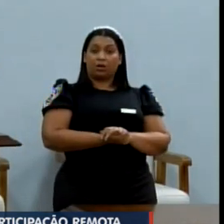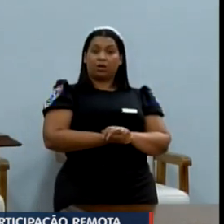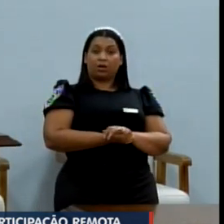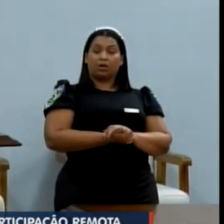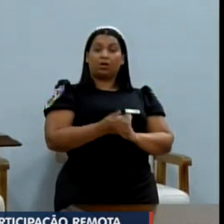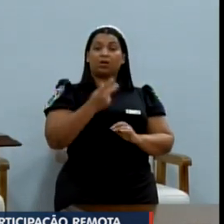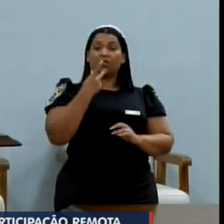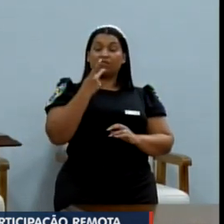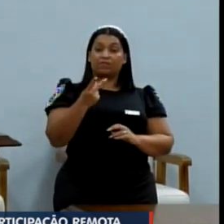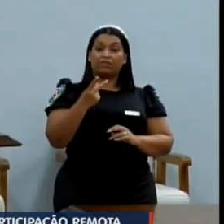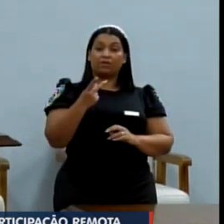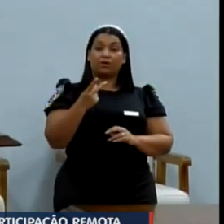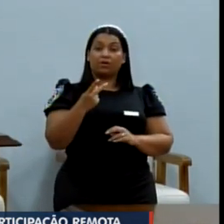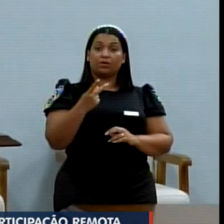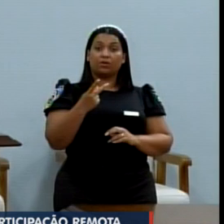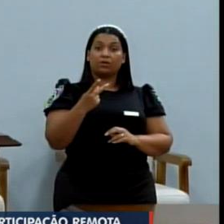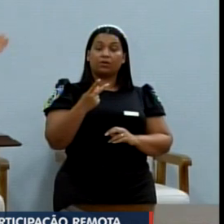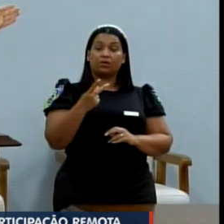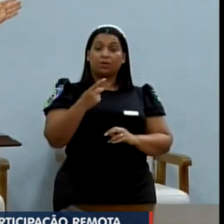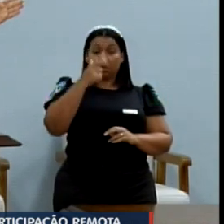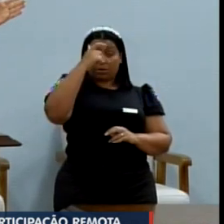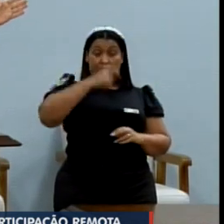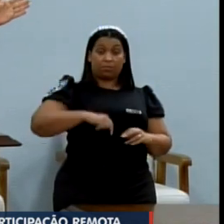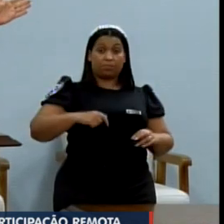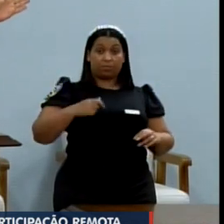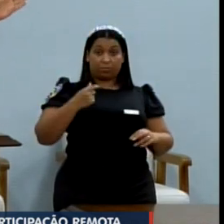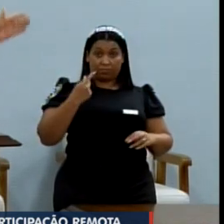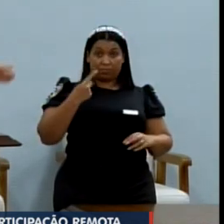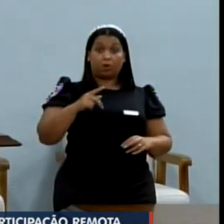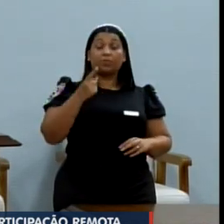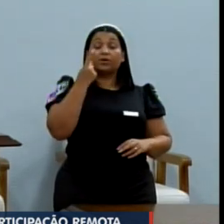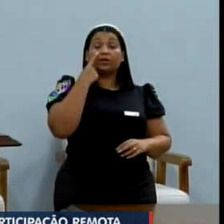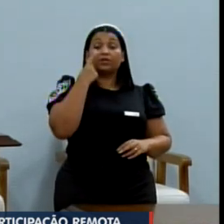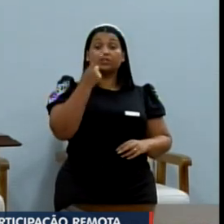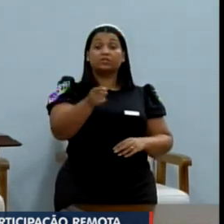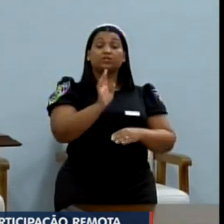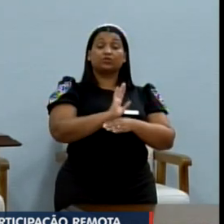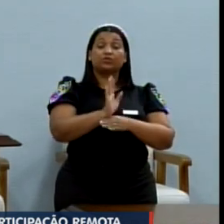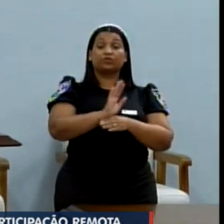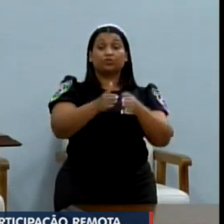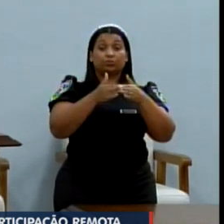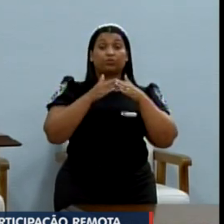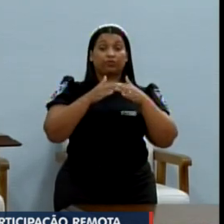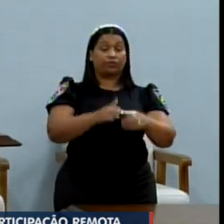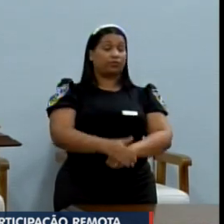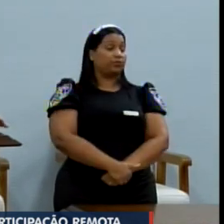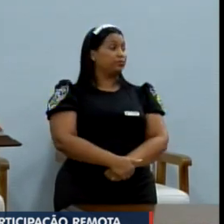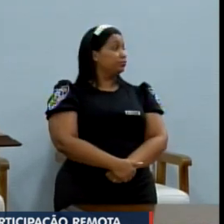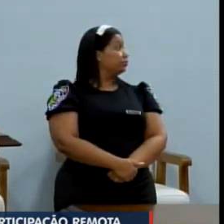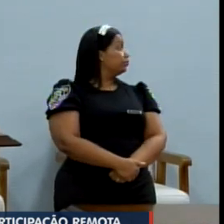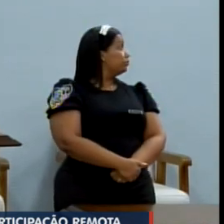o tempo mais da metade do tempo ele falou dele eu quero que vocês assistam o vídeo por